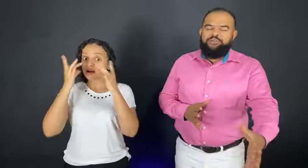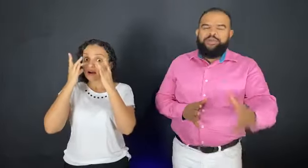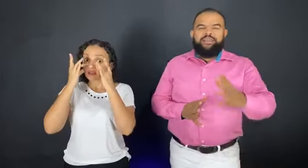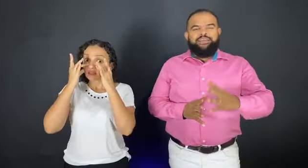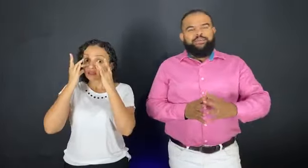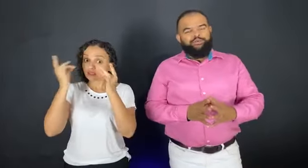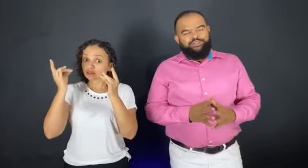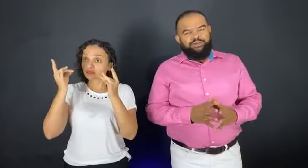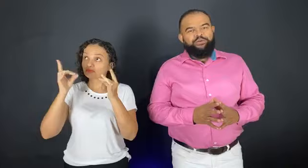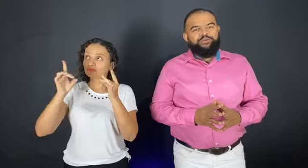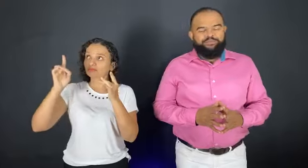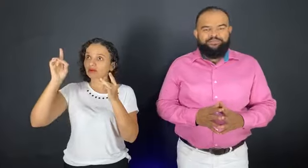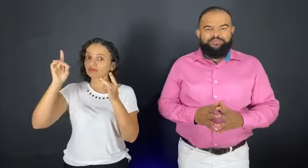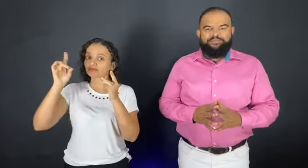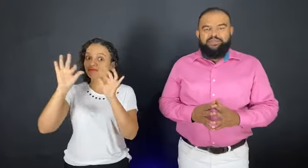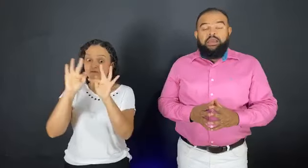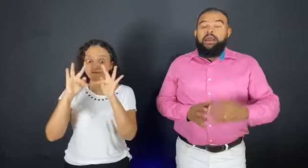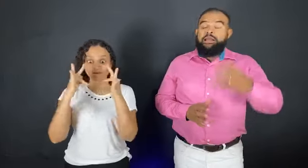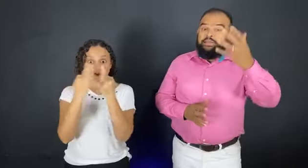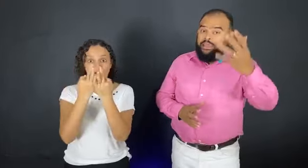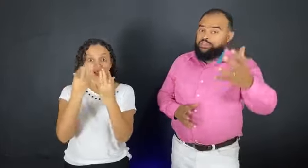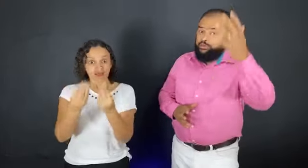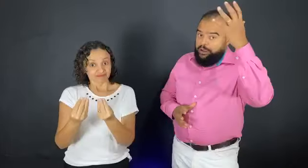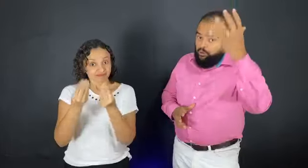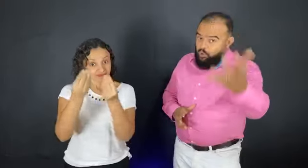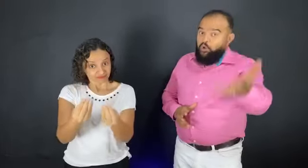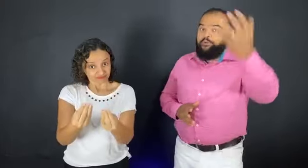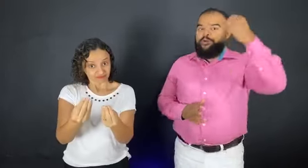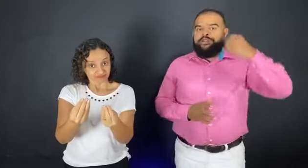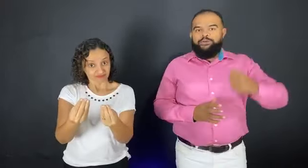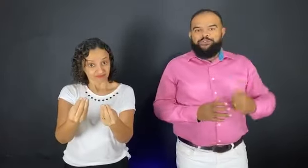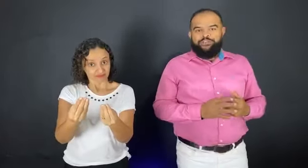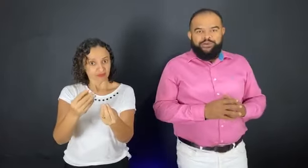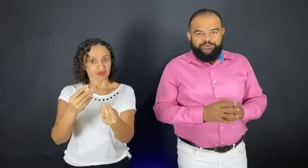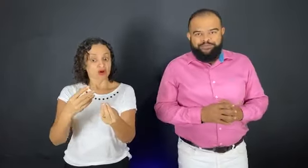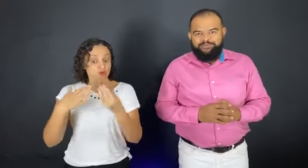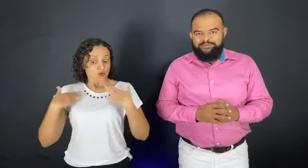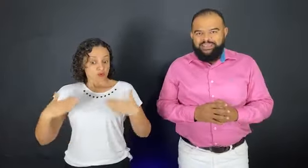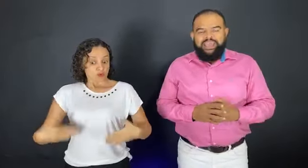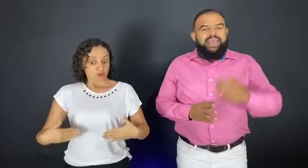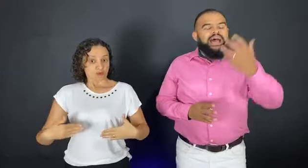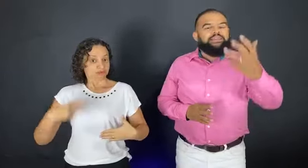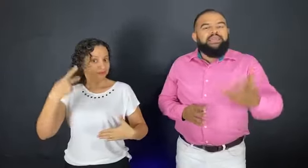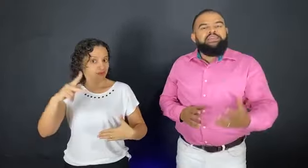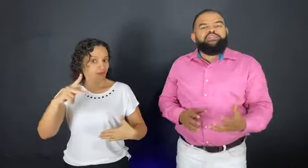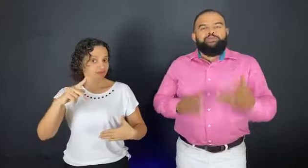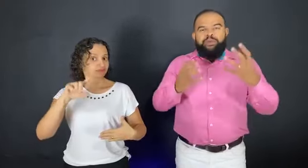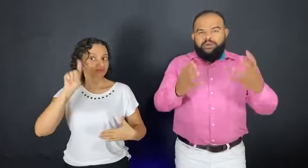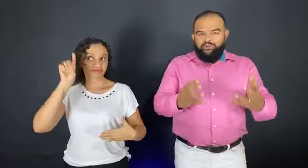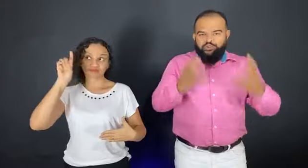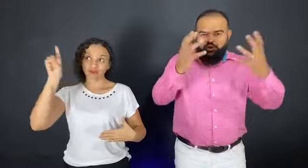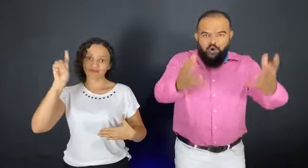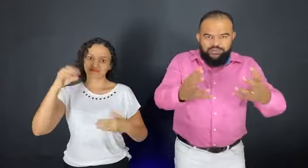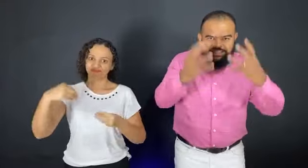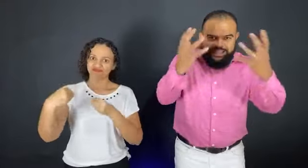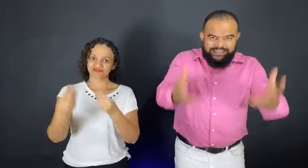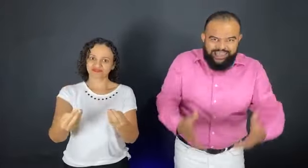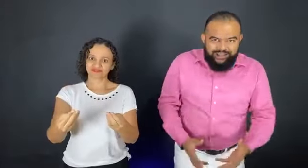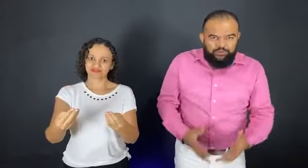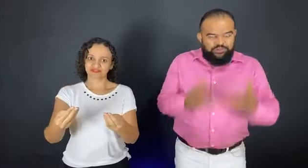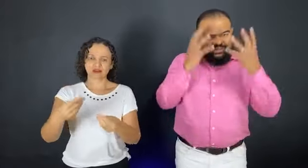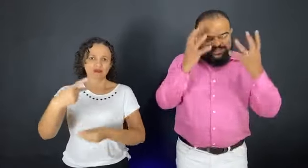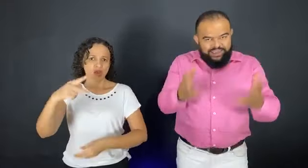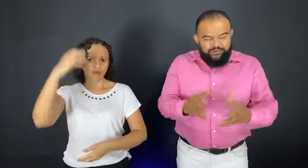Atente para a família que Deus te deu. Atente para o corpo que Deus te deu. Atente para os dons